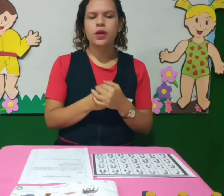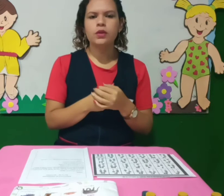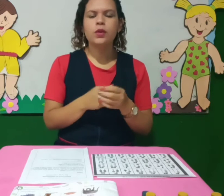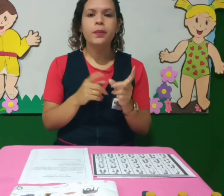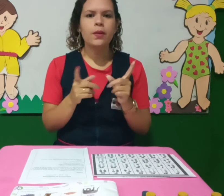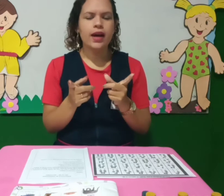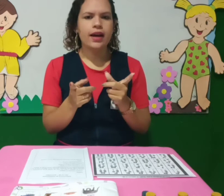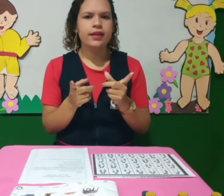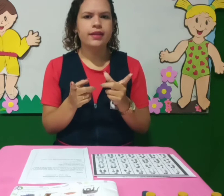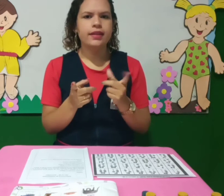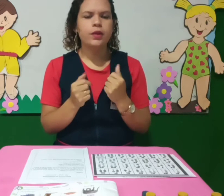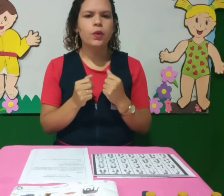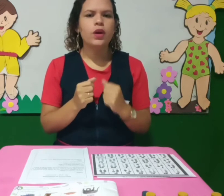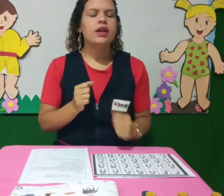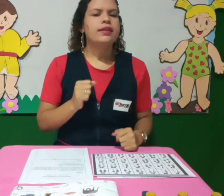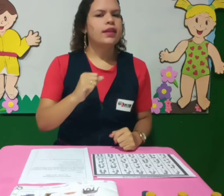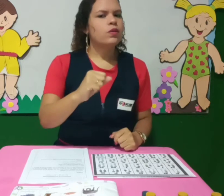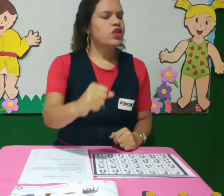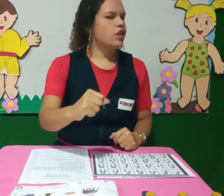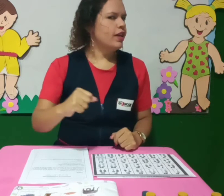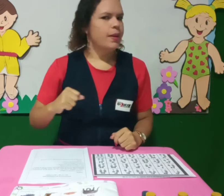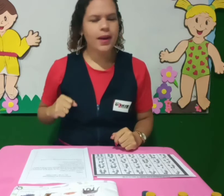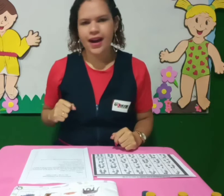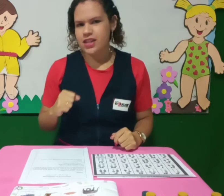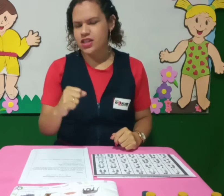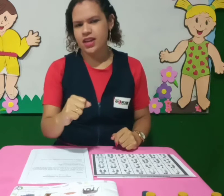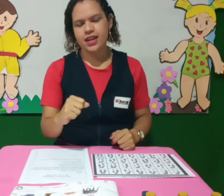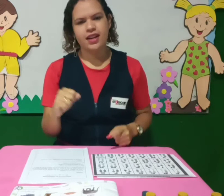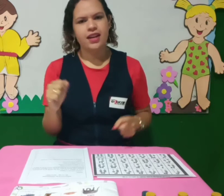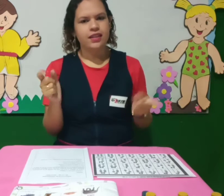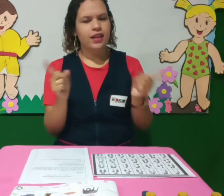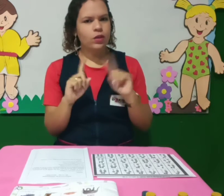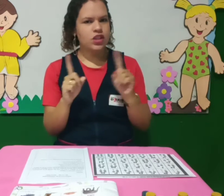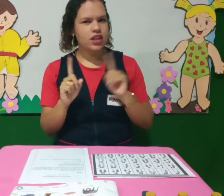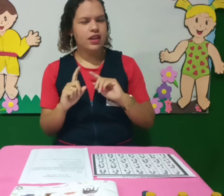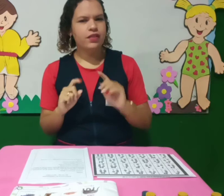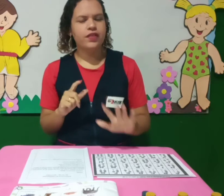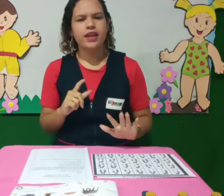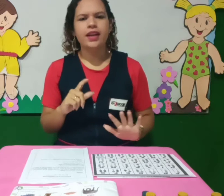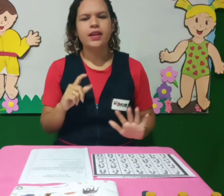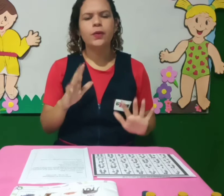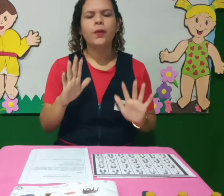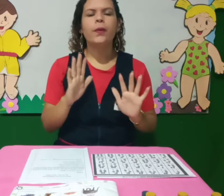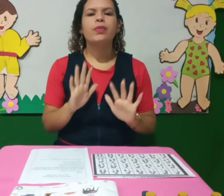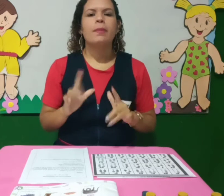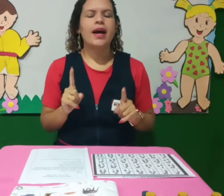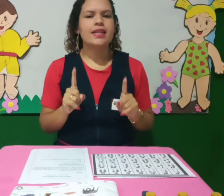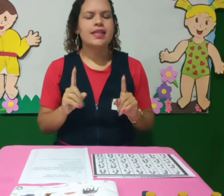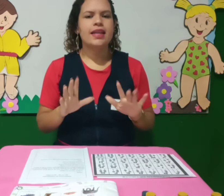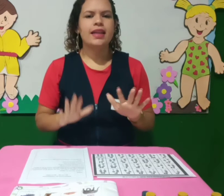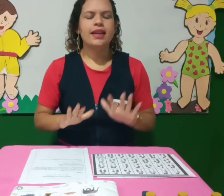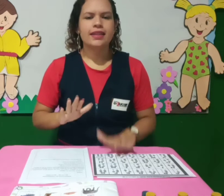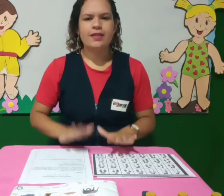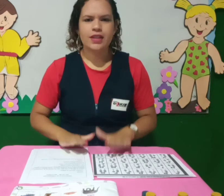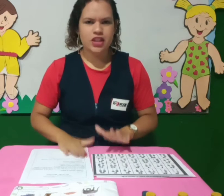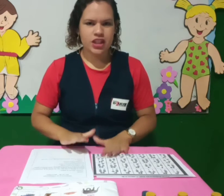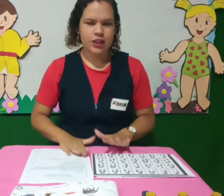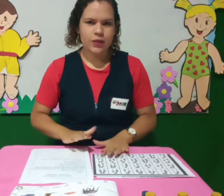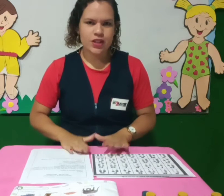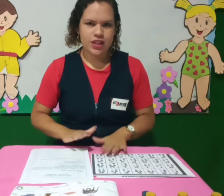No meu carrinho não tinha marcha, não tinha freio, mas ele andava ligeirinho,